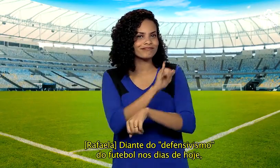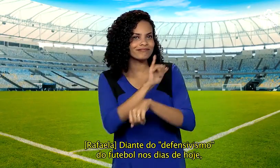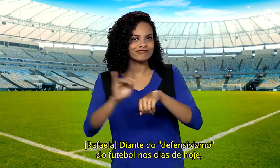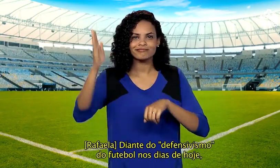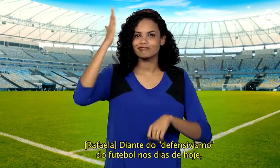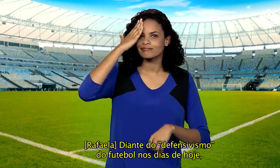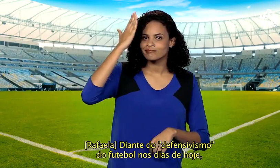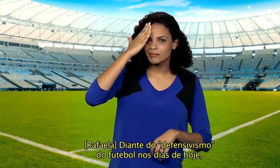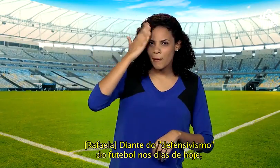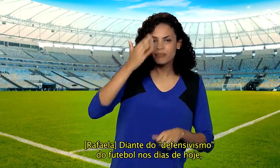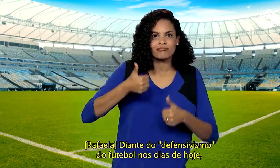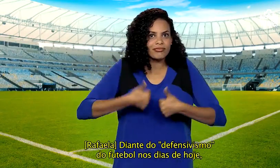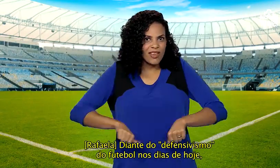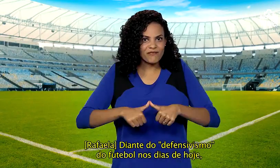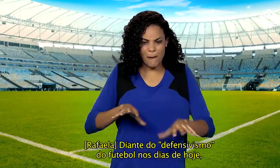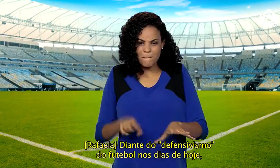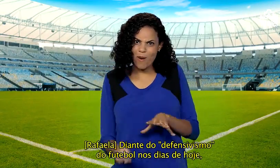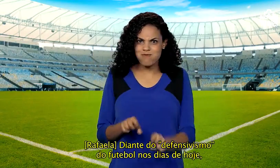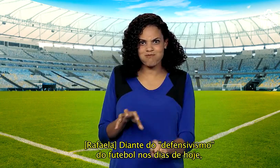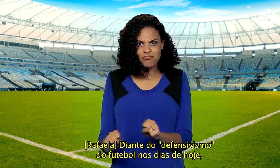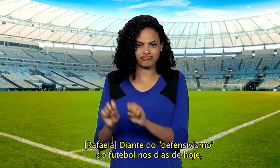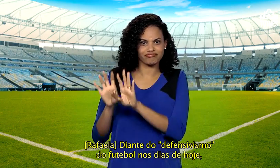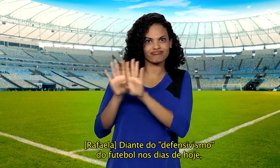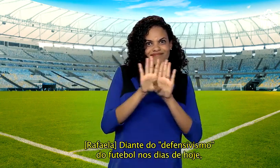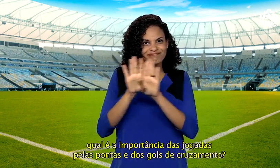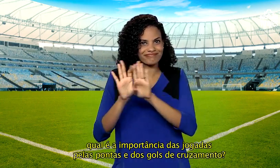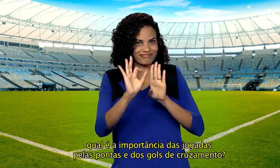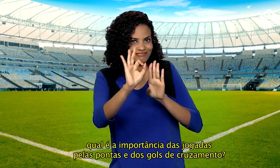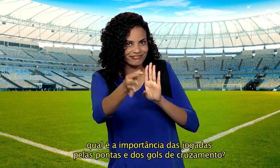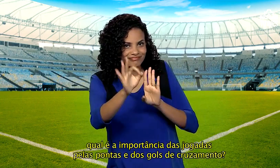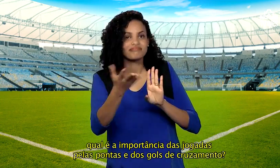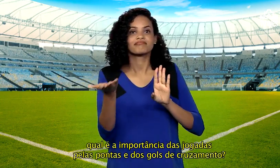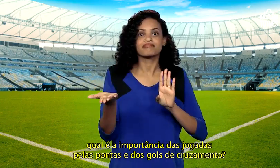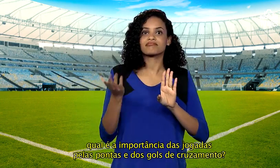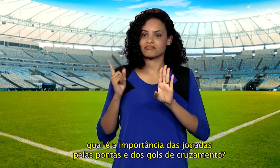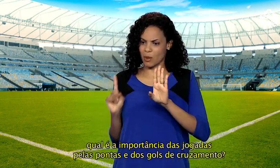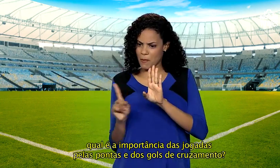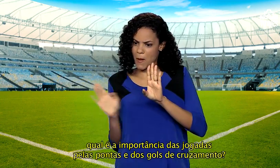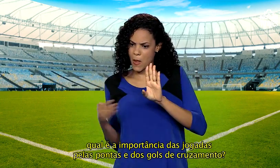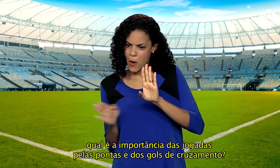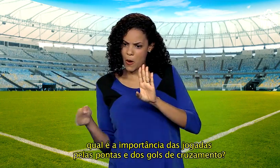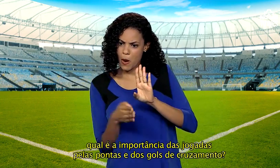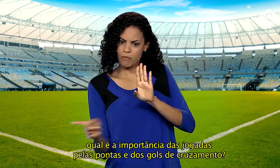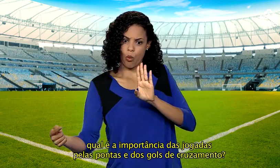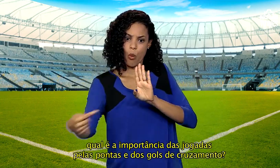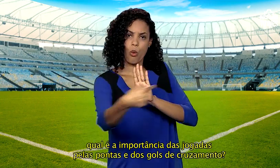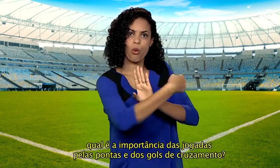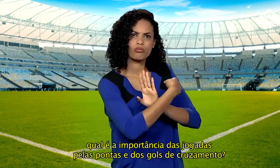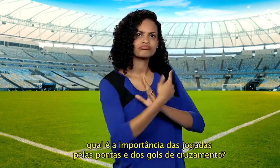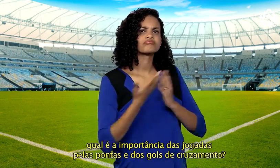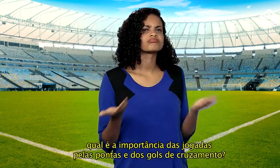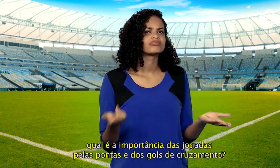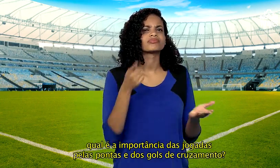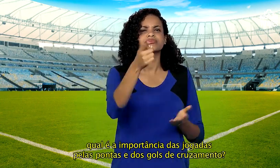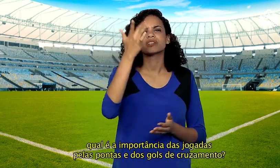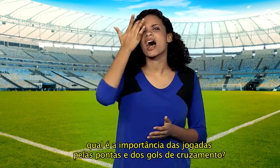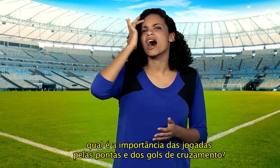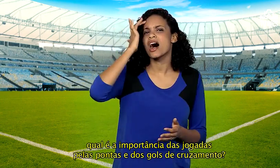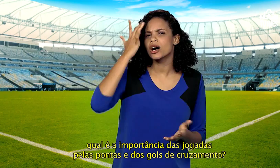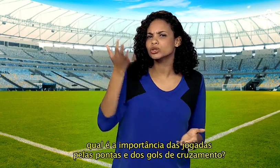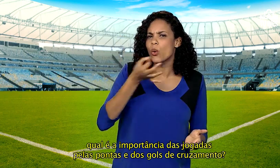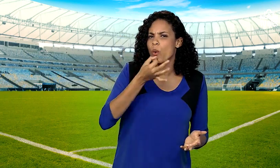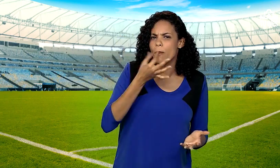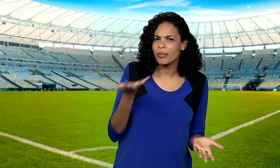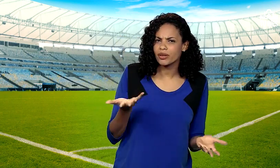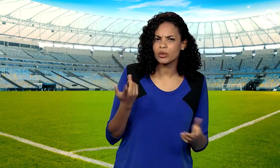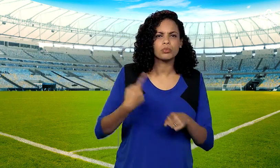Diante do defensivismo do futebol nos dias de hoje, qual é a importância das jogadas pelas pontas e dos gols